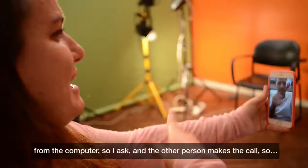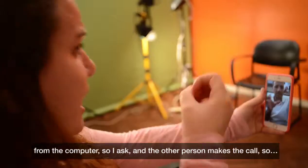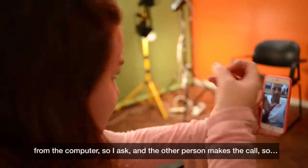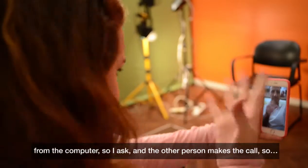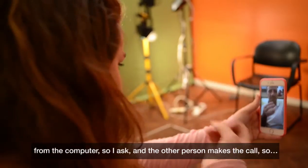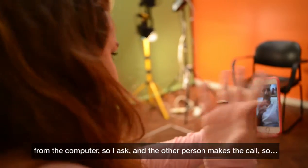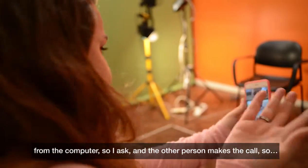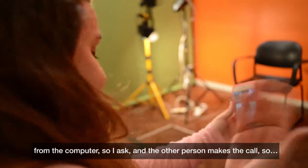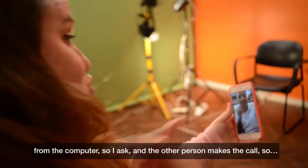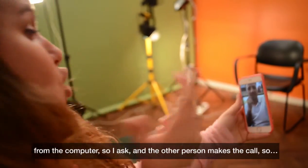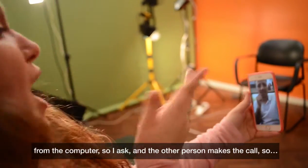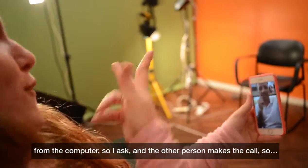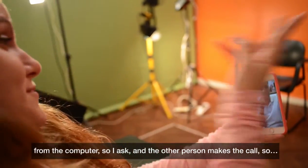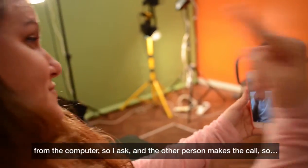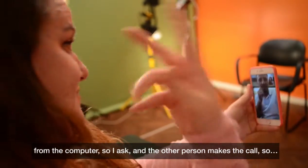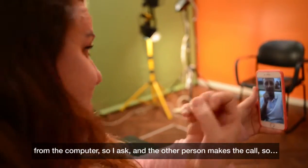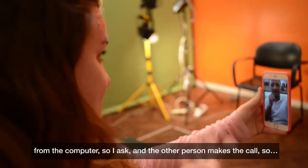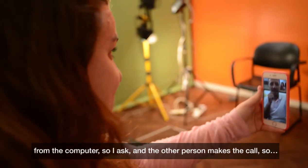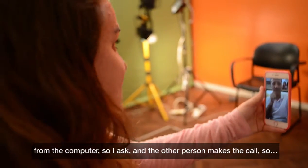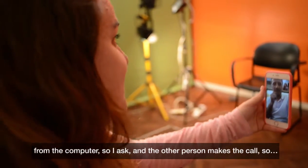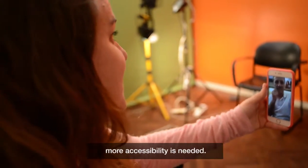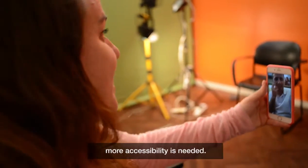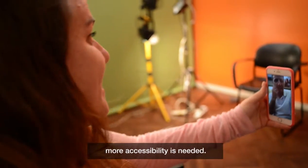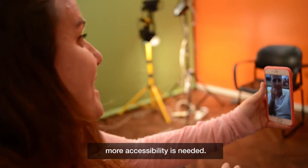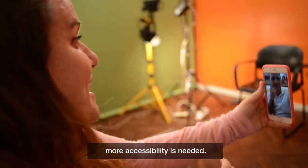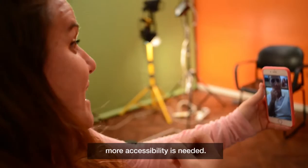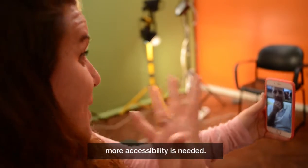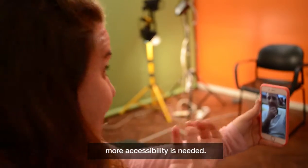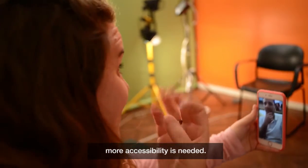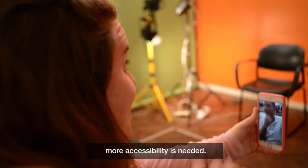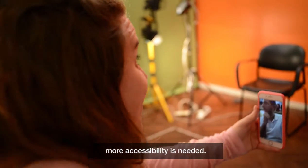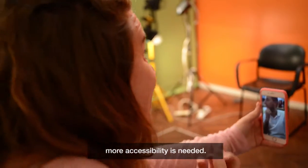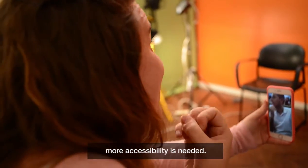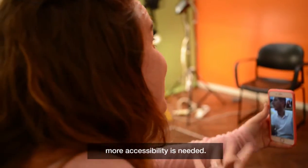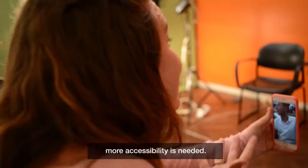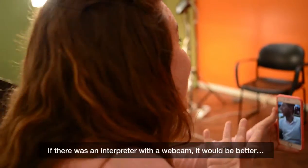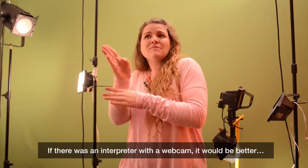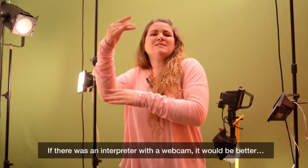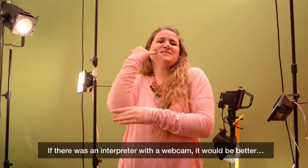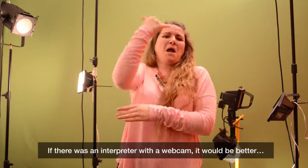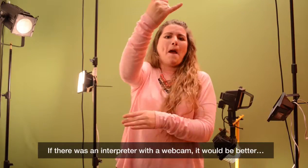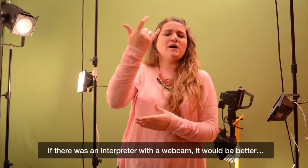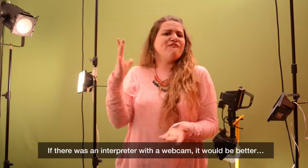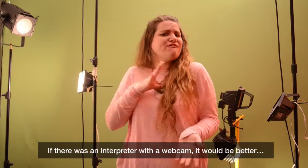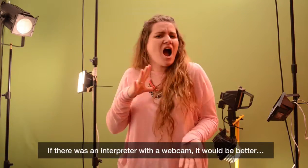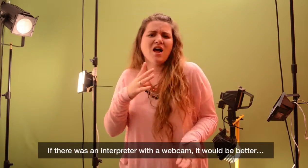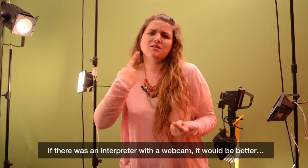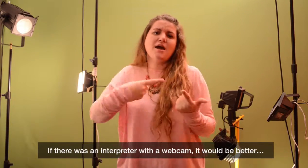computadora yo pido y la otra persona llama. Bueno, hace falta un poco más de accesibilidad. Si fuera que hubiera un intérprete con